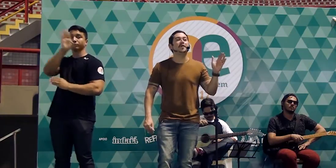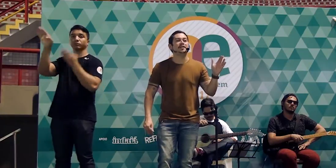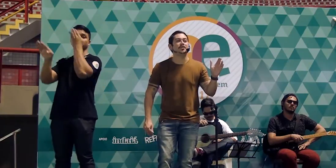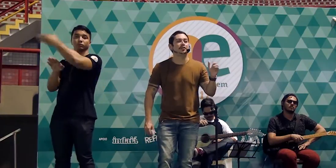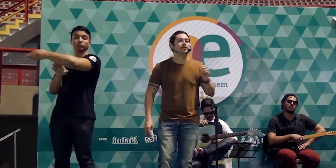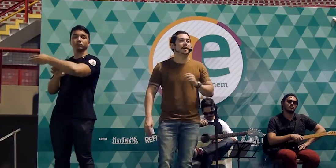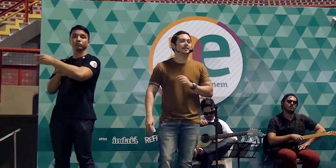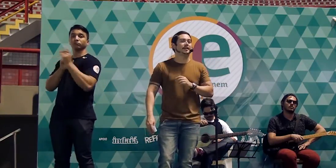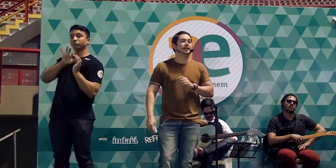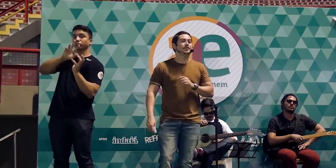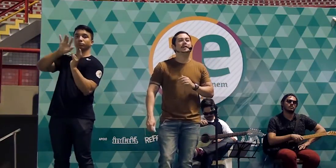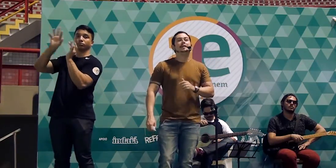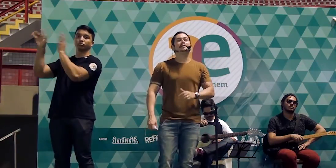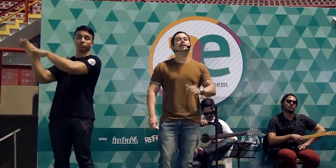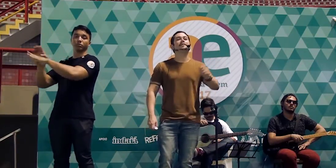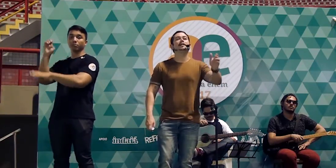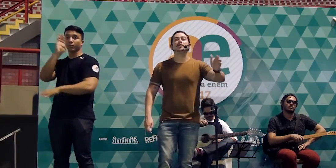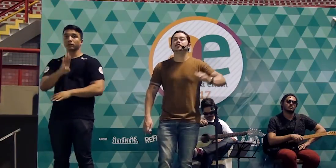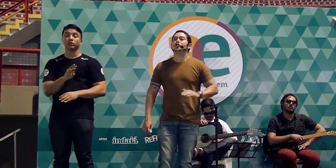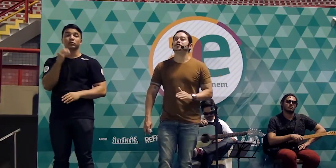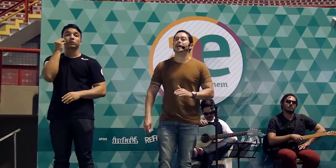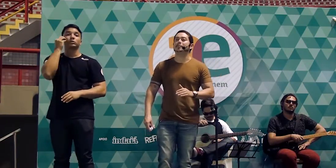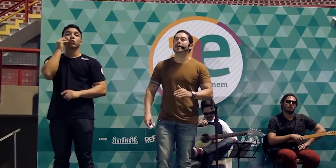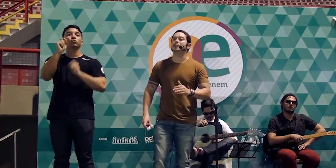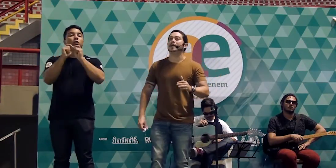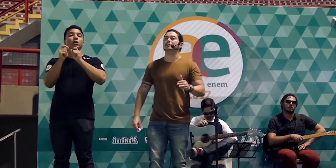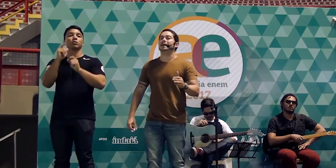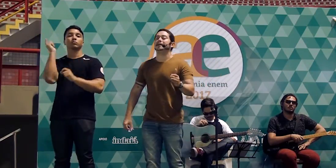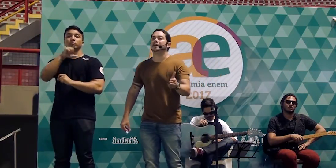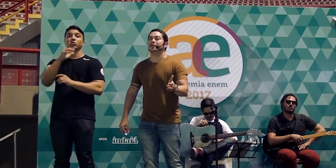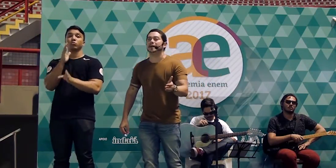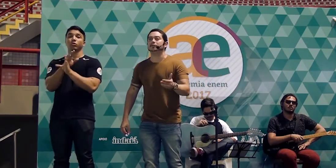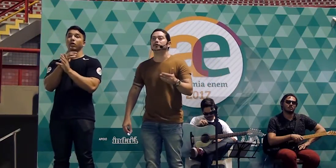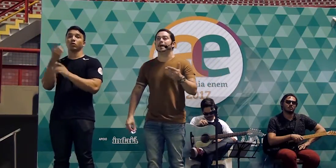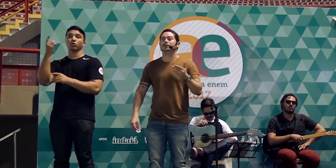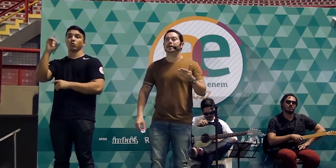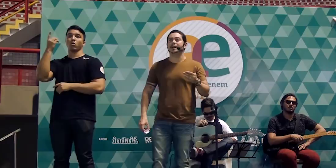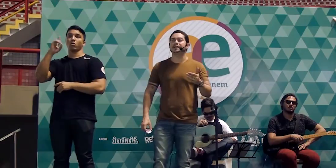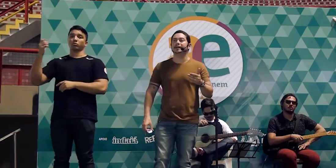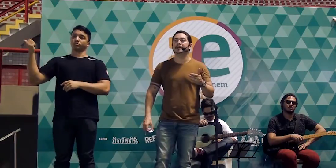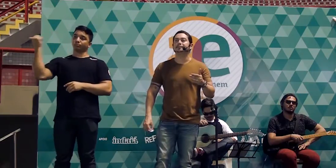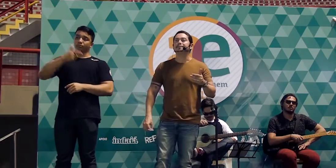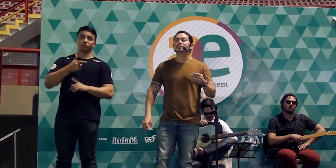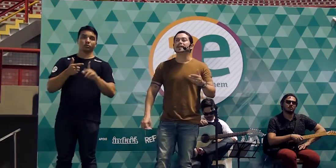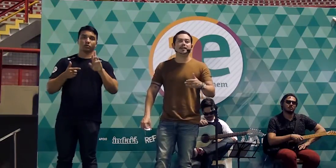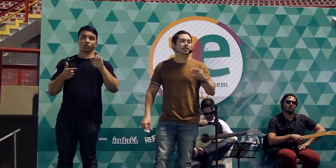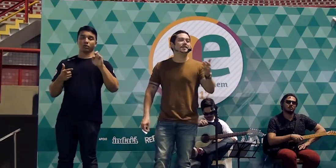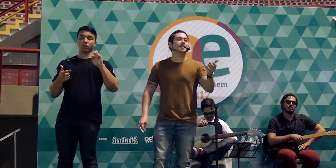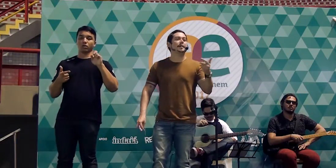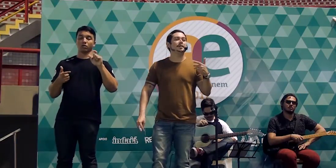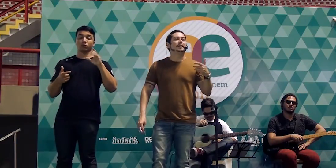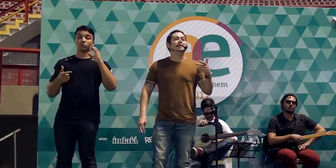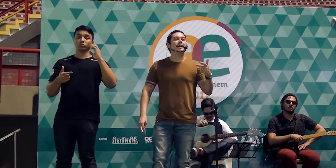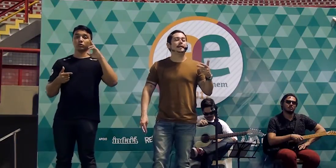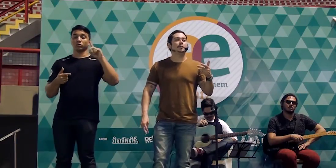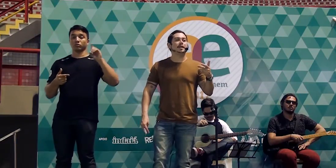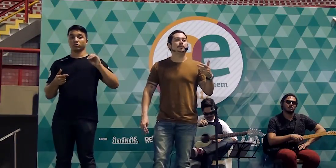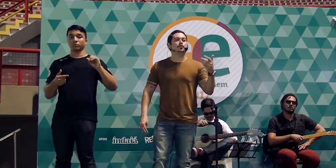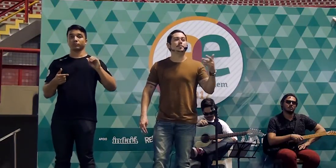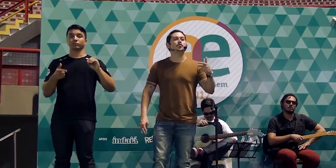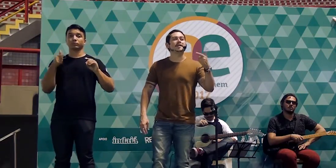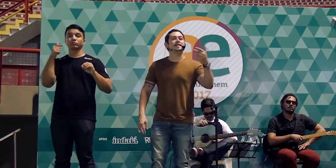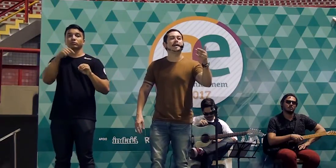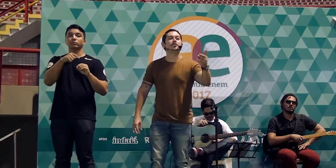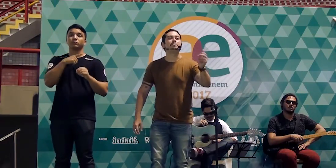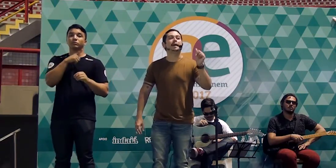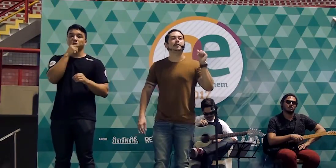Unidos foi invadido de brasileiros, tentando a sorte lá, porque a moeda americana valia muito mais do que a brasileira. E a gente sabe que aqui no Brasil